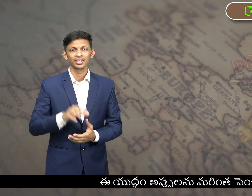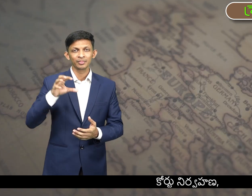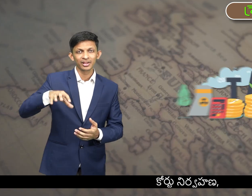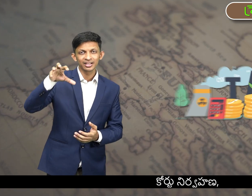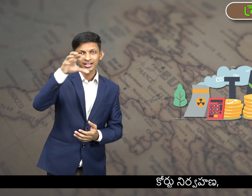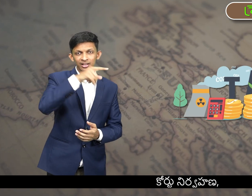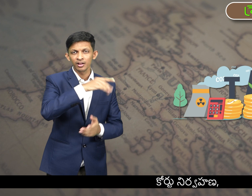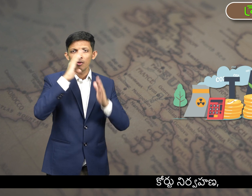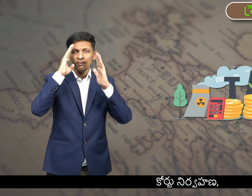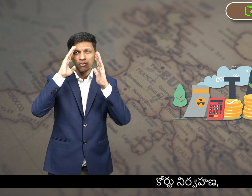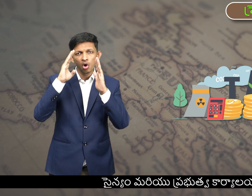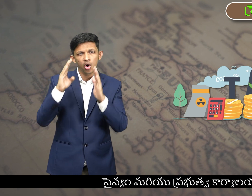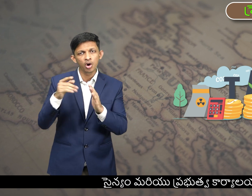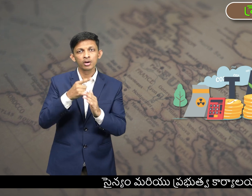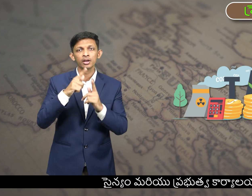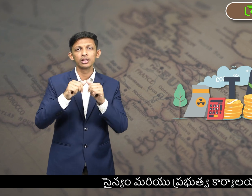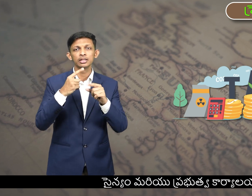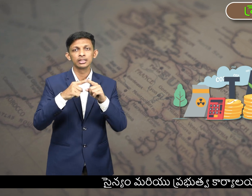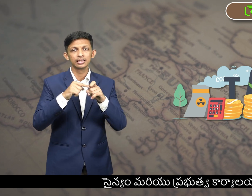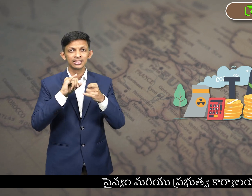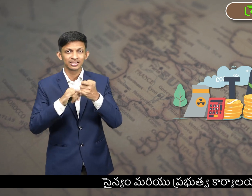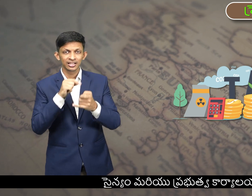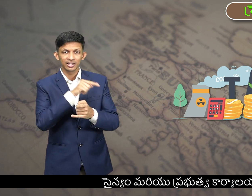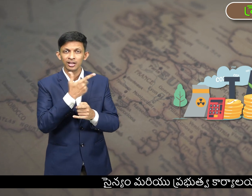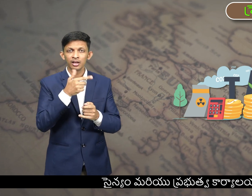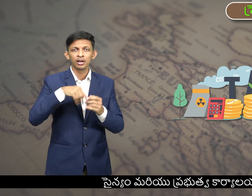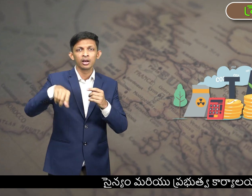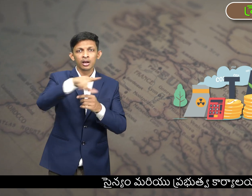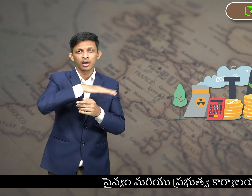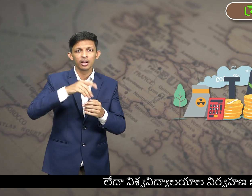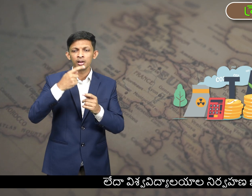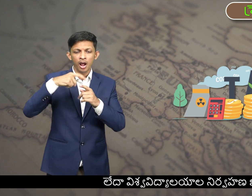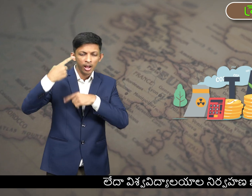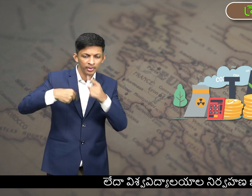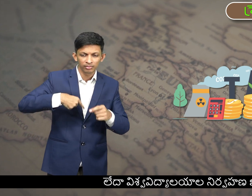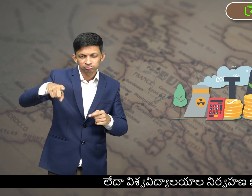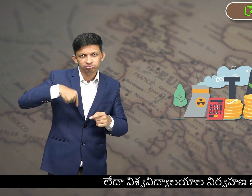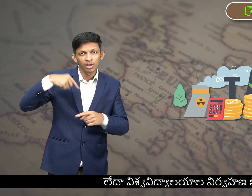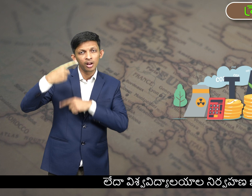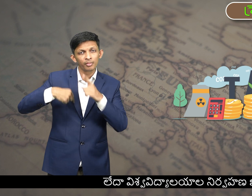కోర్టు నిర్వహణ, సైన్యం మరియు ప్రభుత్వ అధికారాలు లేదా విశ్వవిద్యాలయాల నిర్వహణ